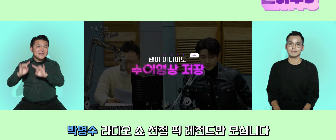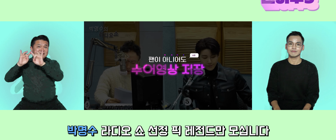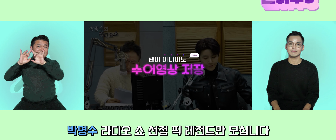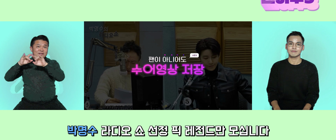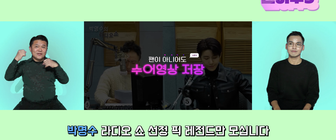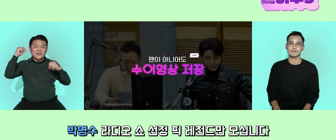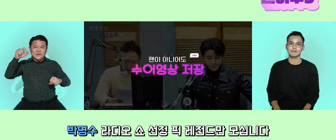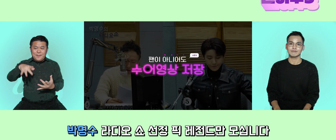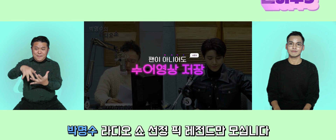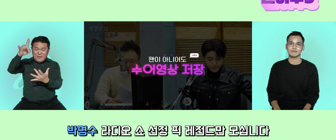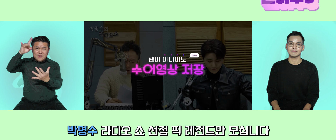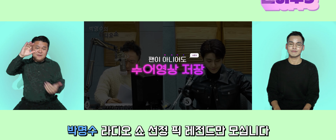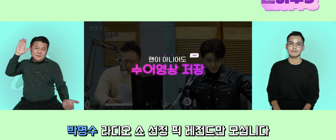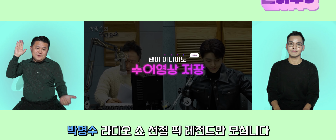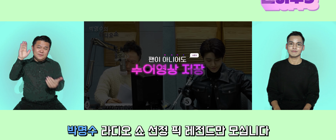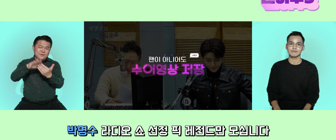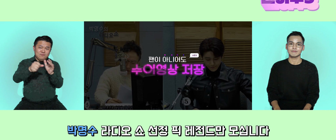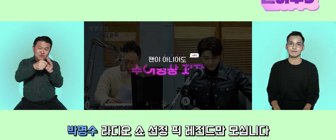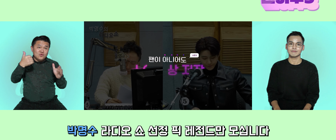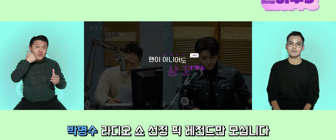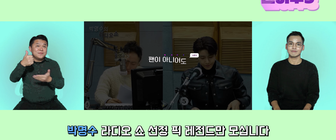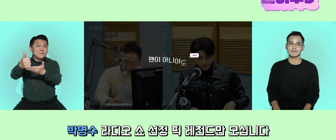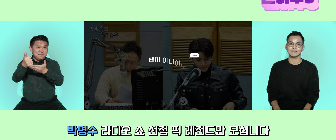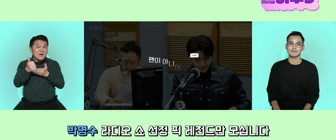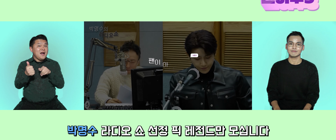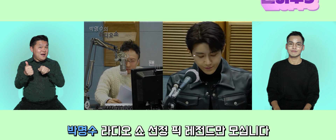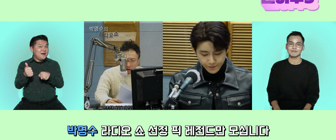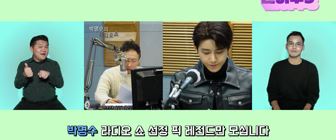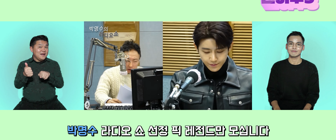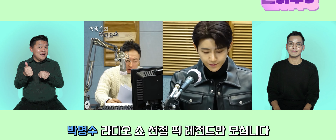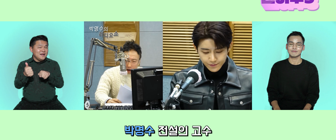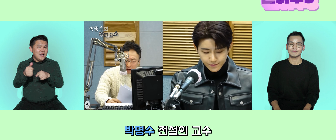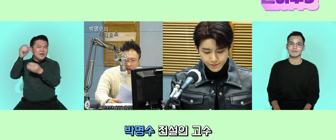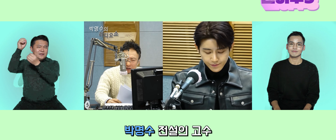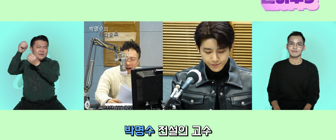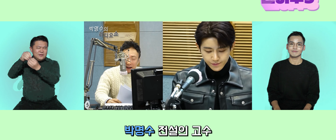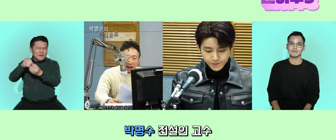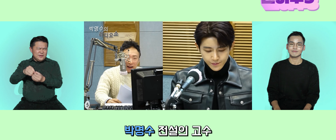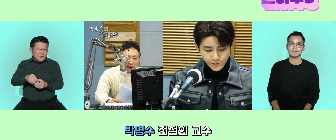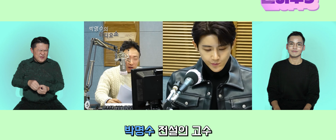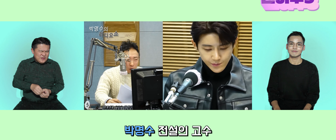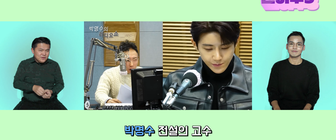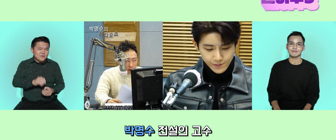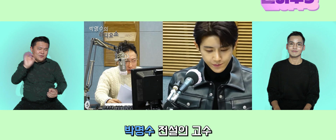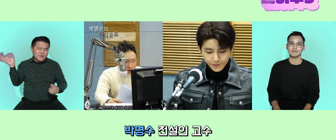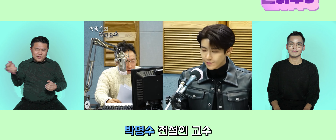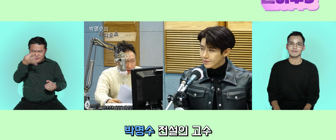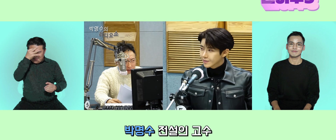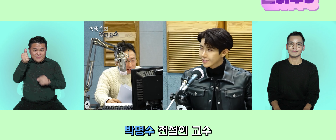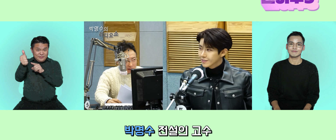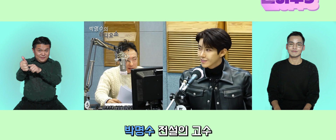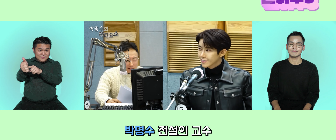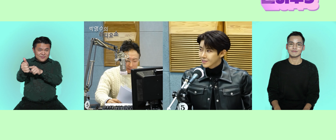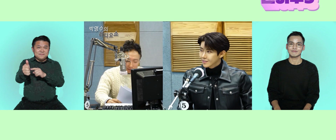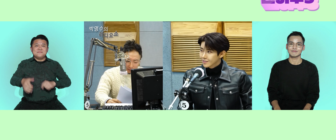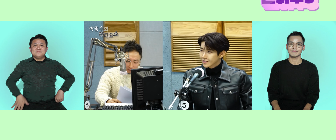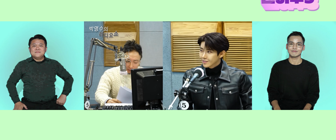라디오쇼 선정 빅 레전드만 모십니다. 전설의 고수